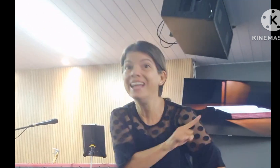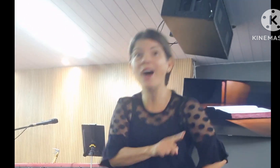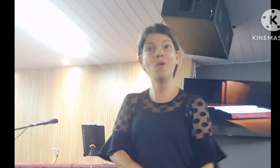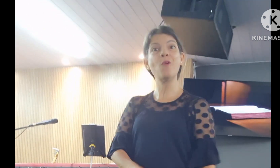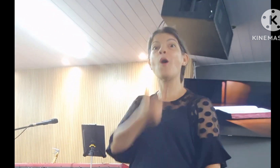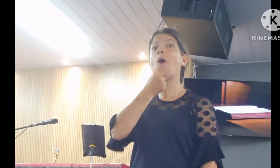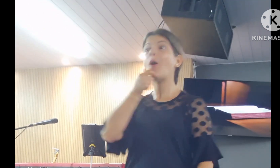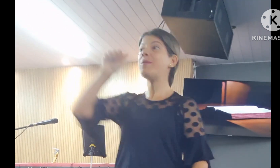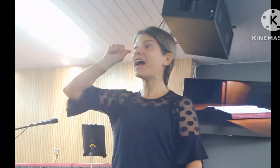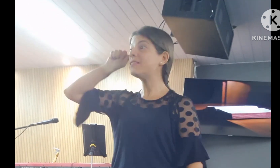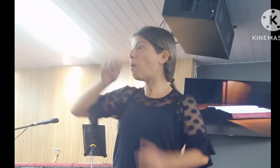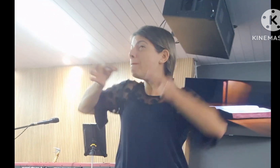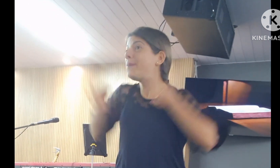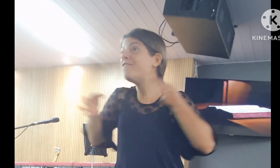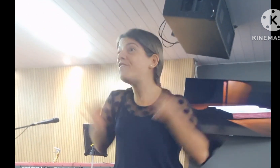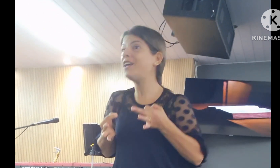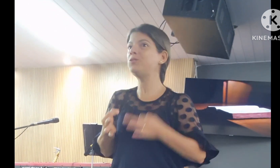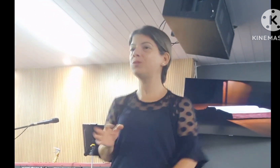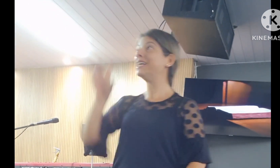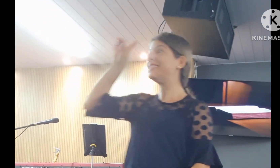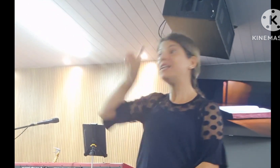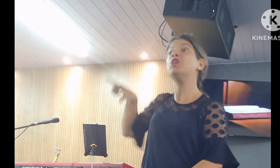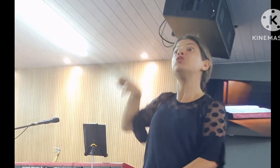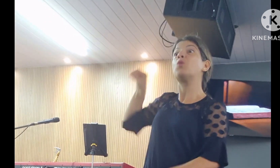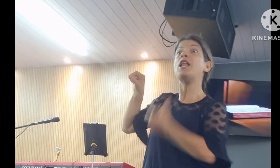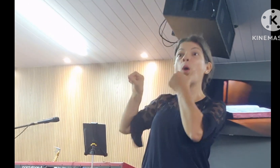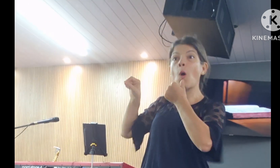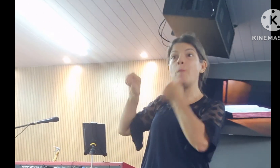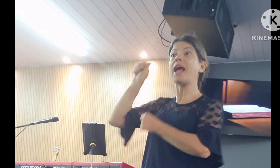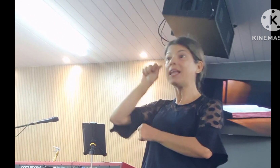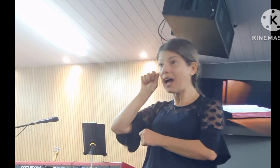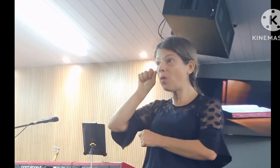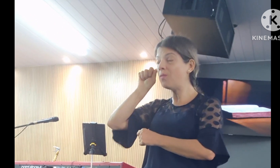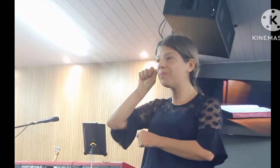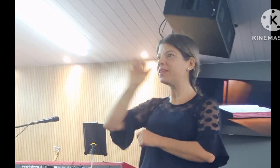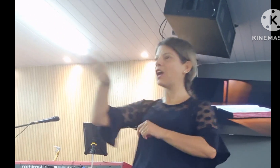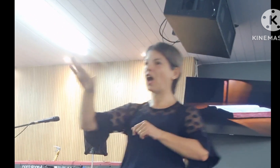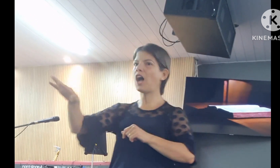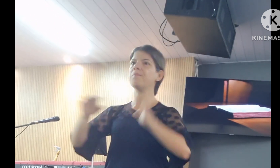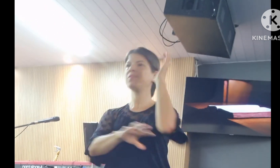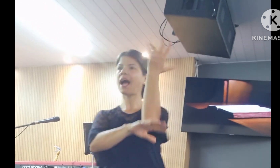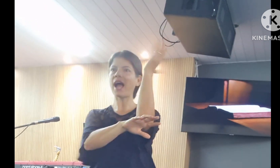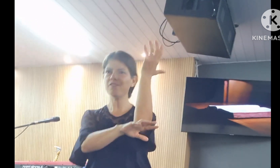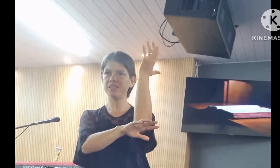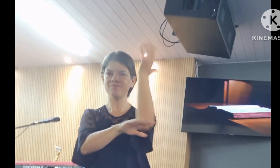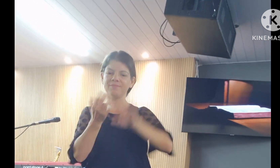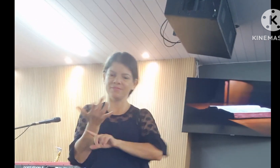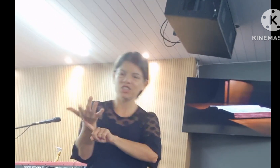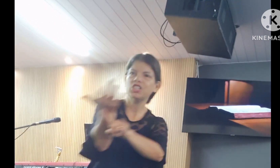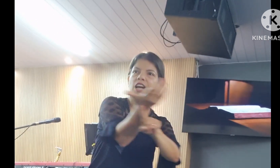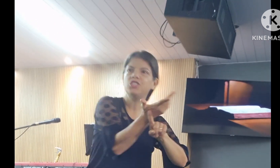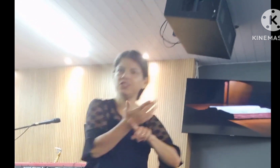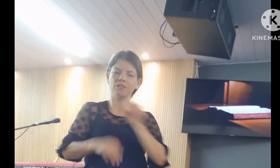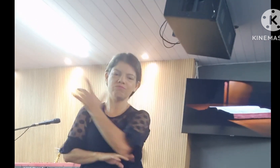perfeito. Deus colocou ele no jardim e mandou falar assim: Adão, cuida do jardim.